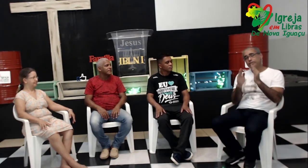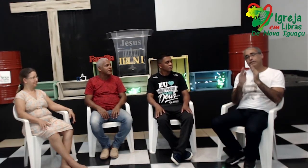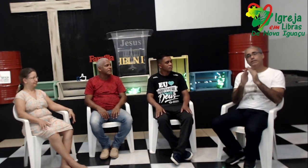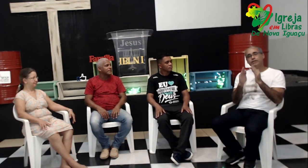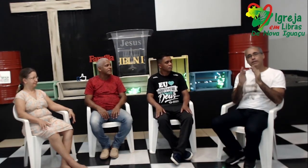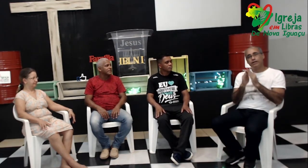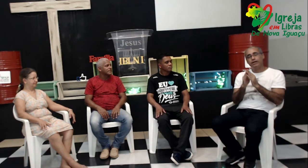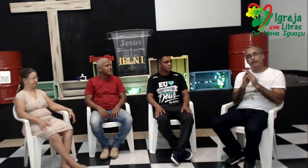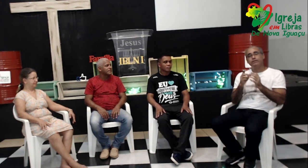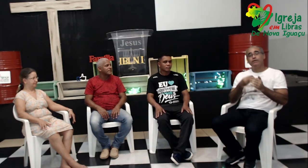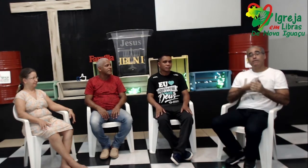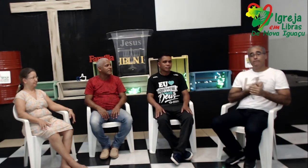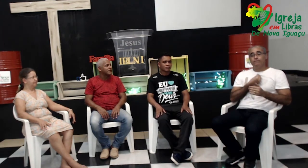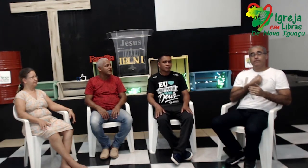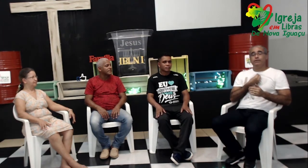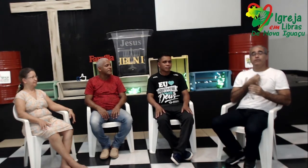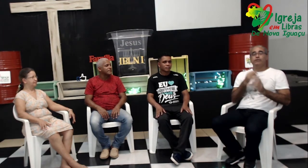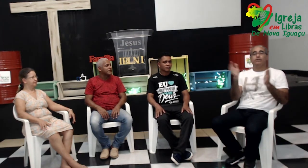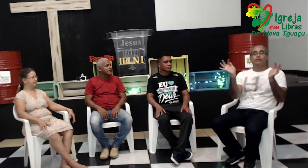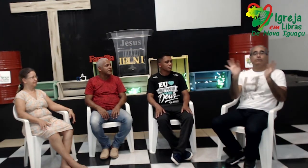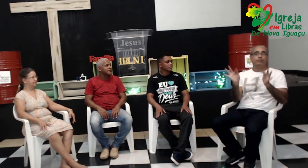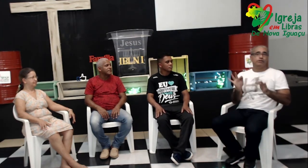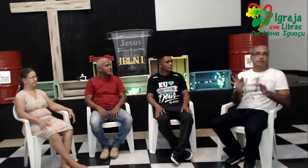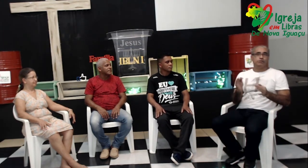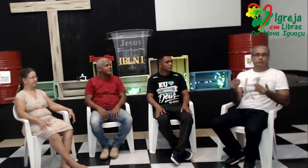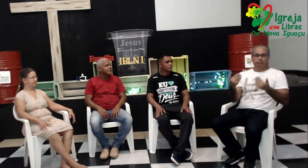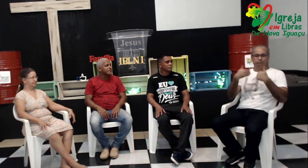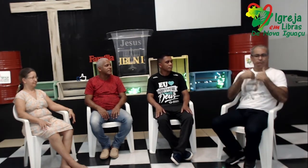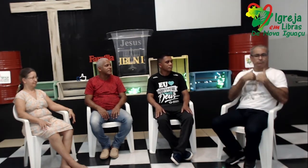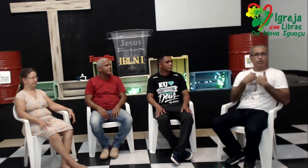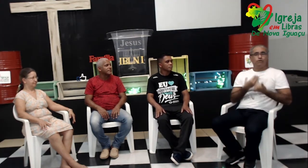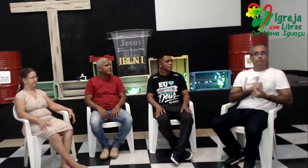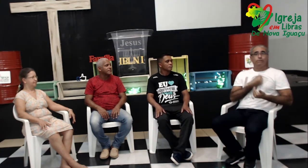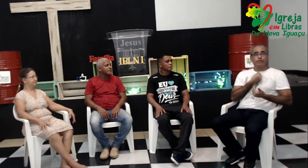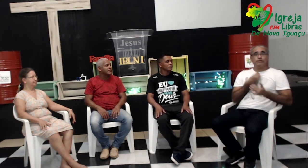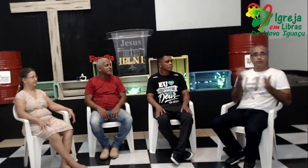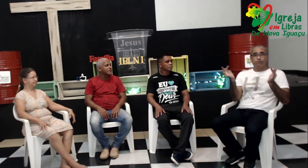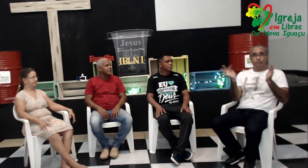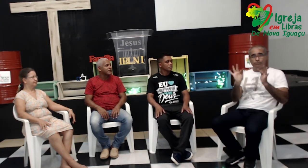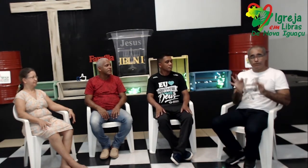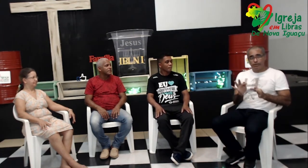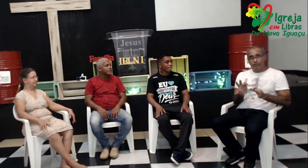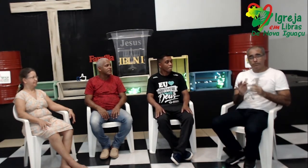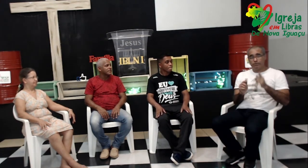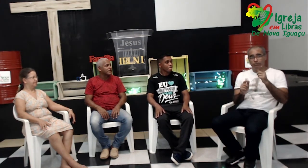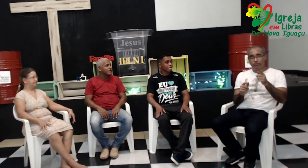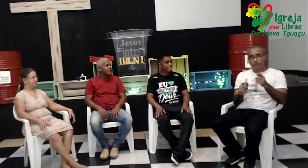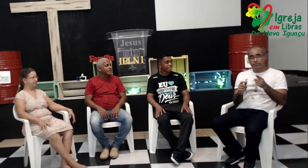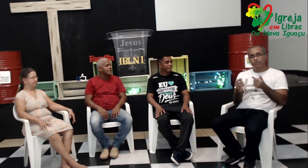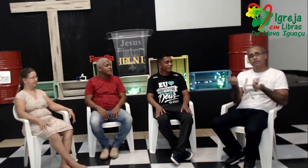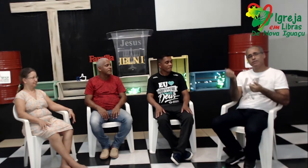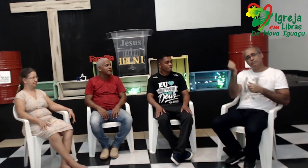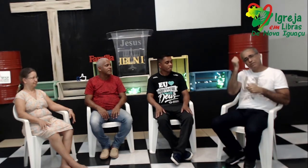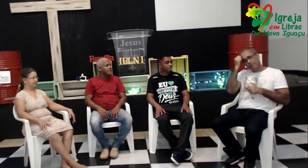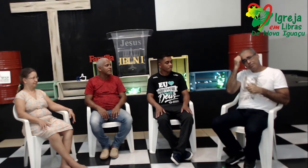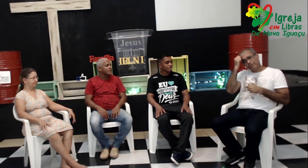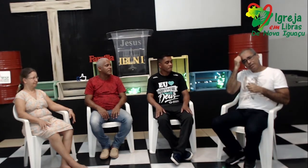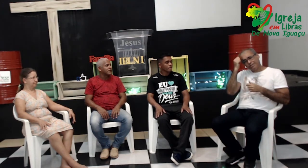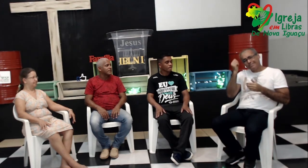quero convidar você que está na sua casa, para que você tenha uma vida feliz, que